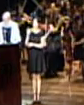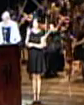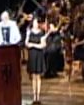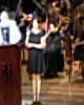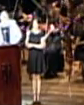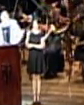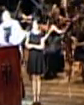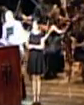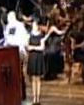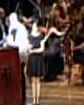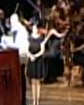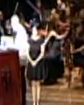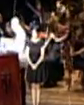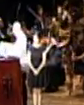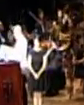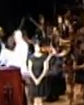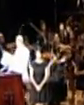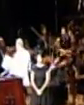Araya.